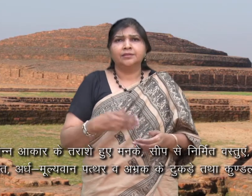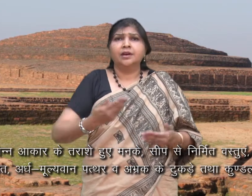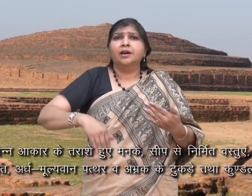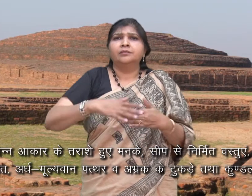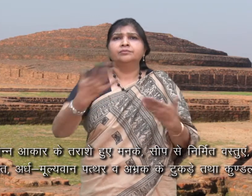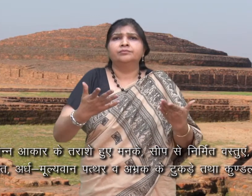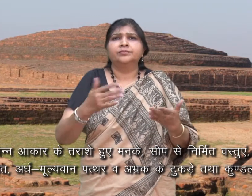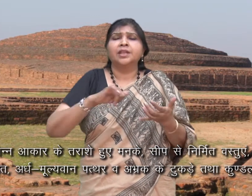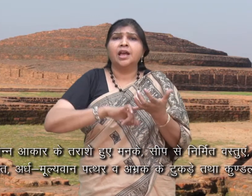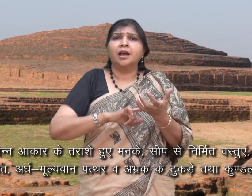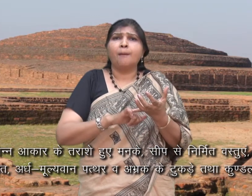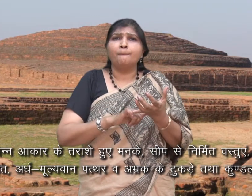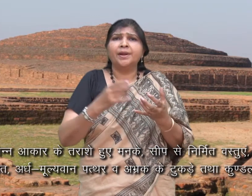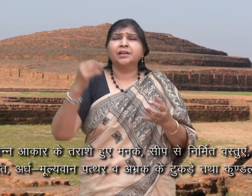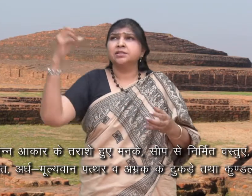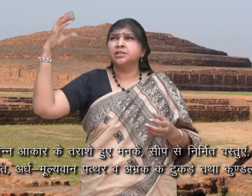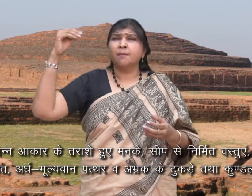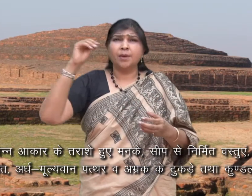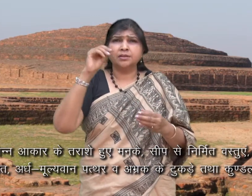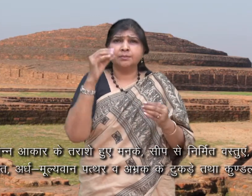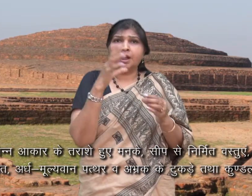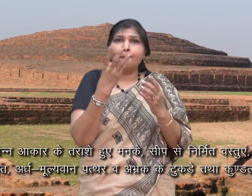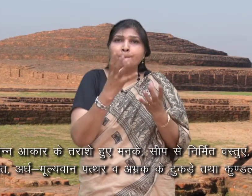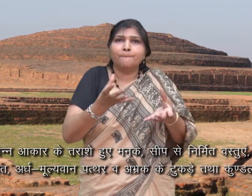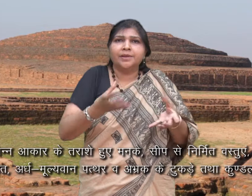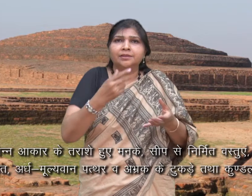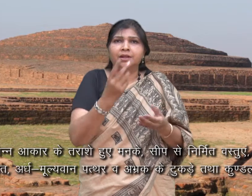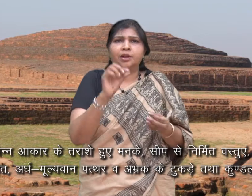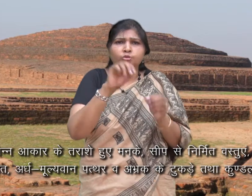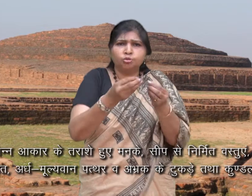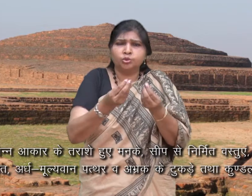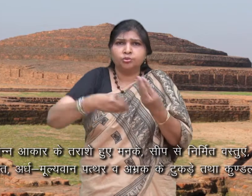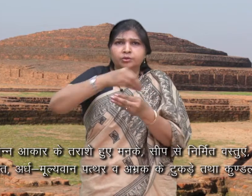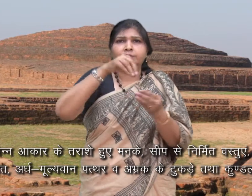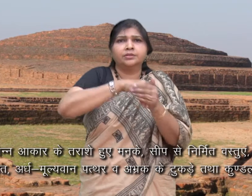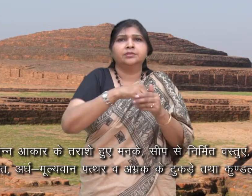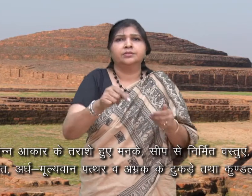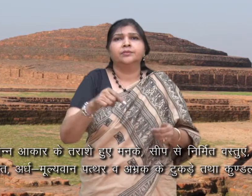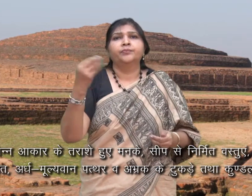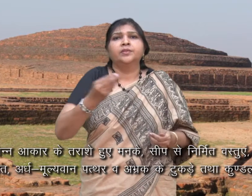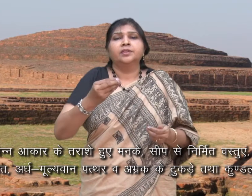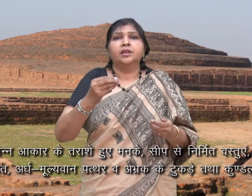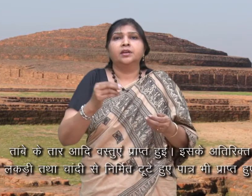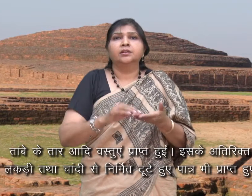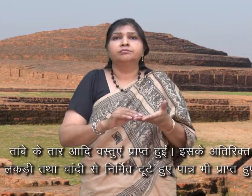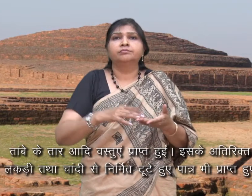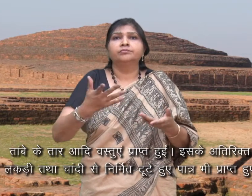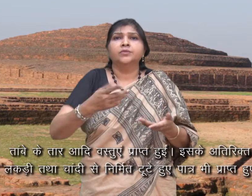अभ्रक के टुकड़े तथा कुंडलीदार तांबे के तार